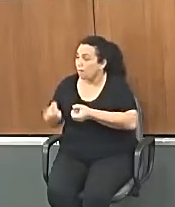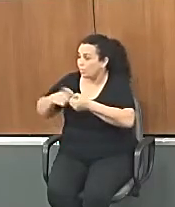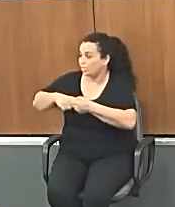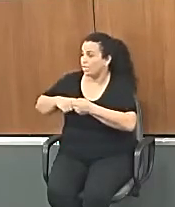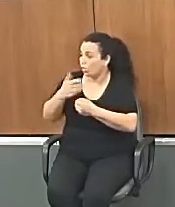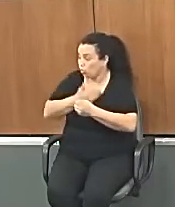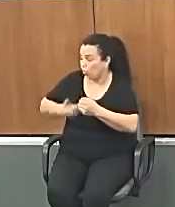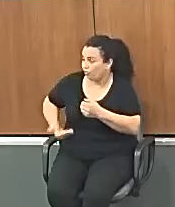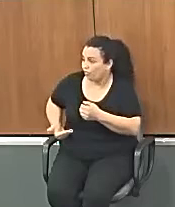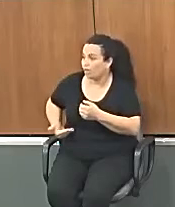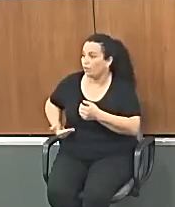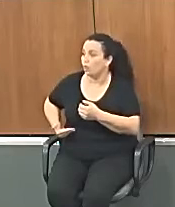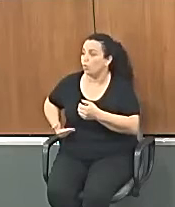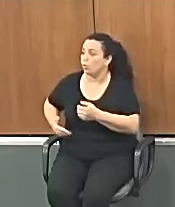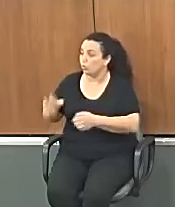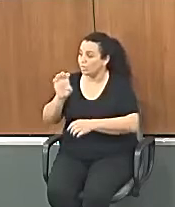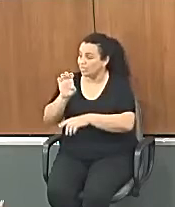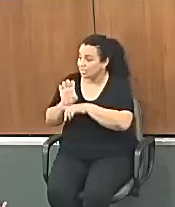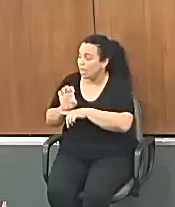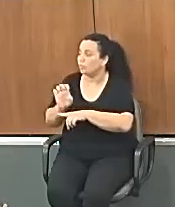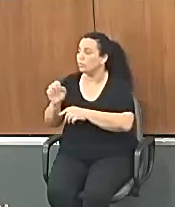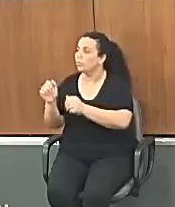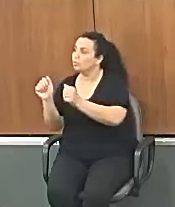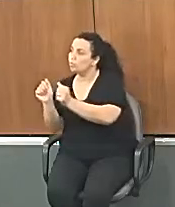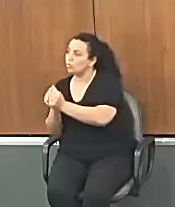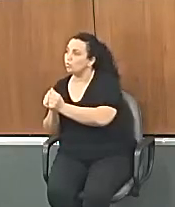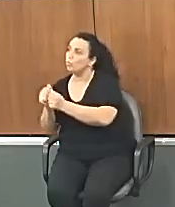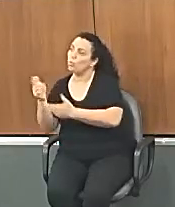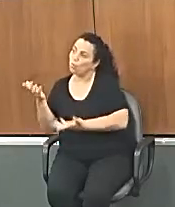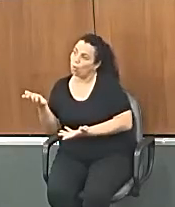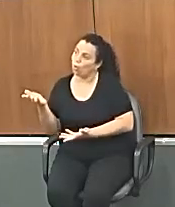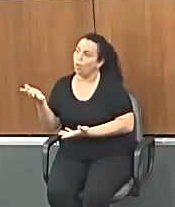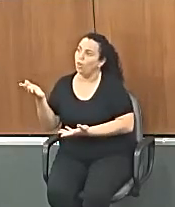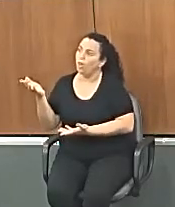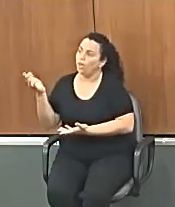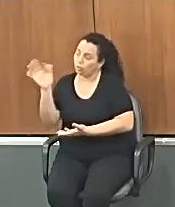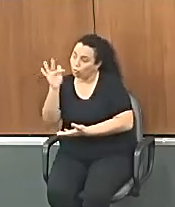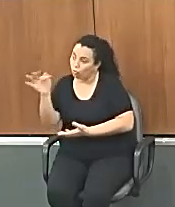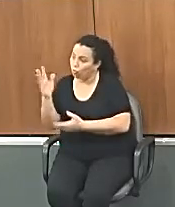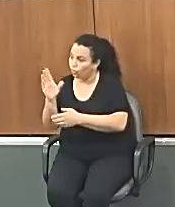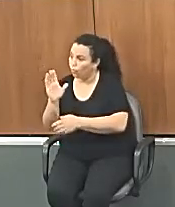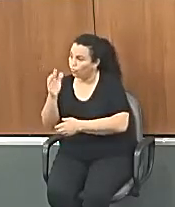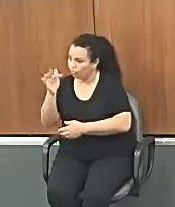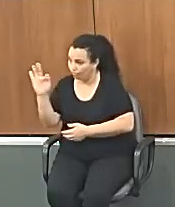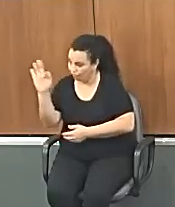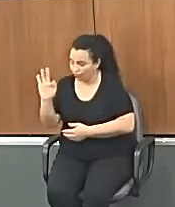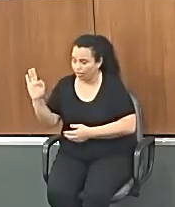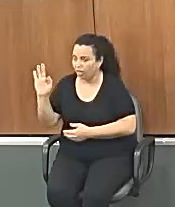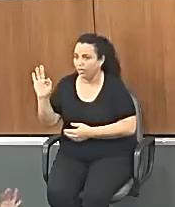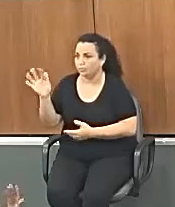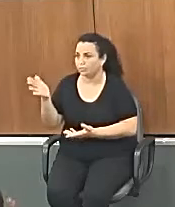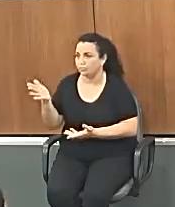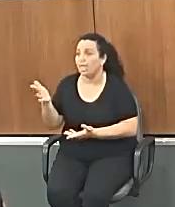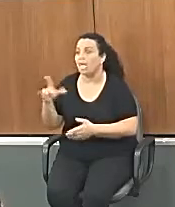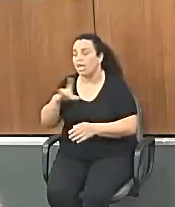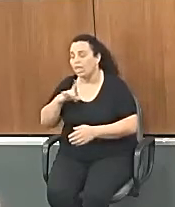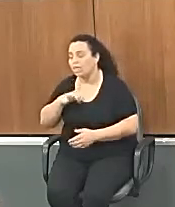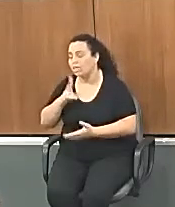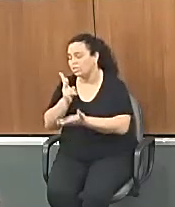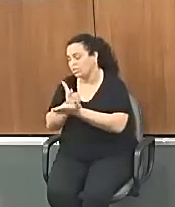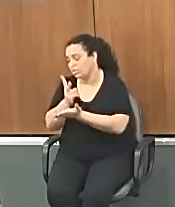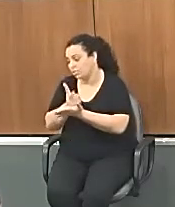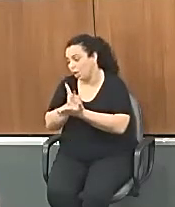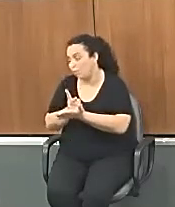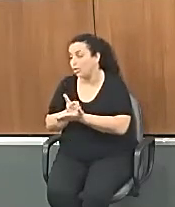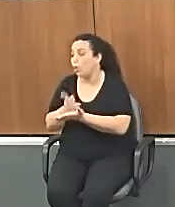governo federal ea central de libras falar pra atender o surdo que tenha um atendimento em determinados órgãos em que não há a